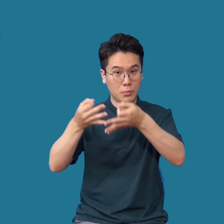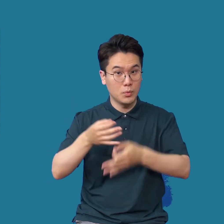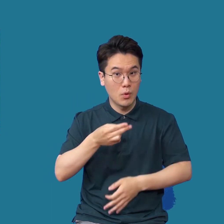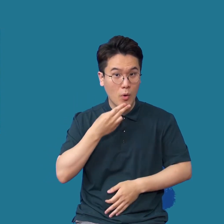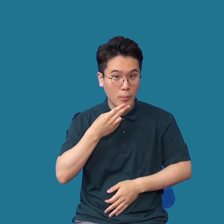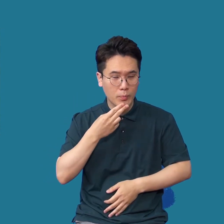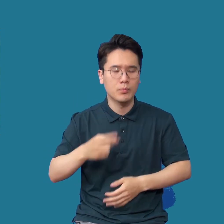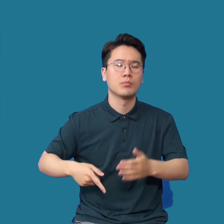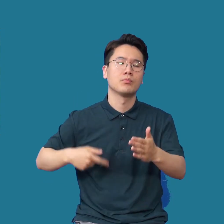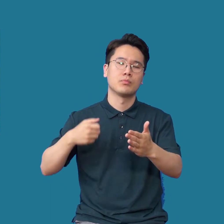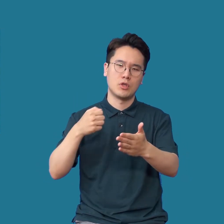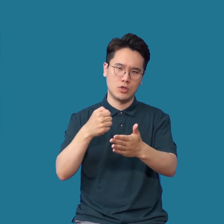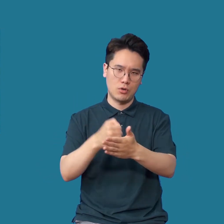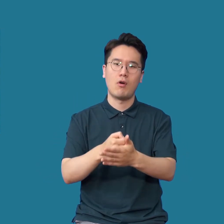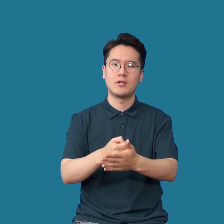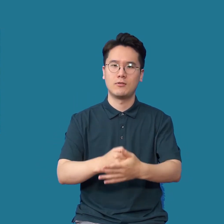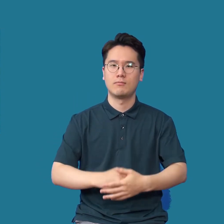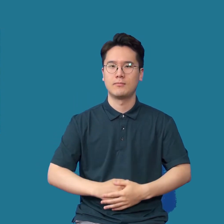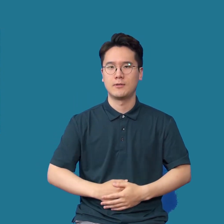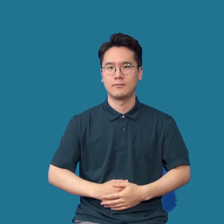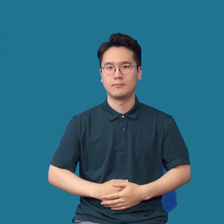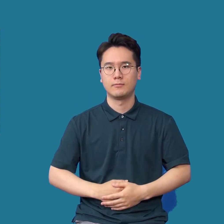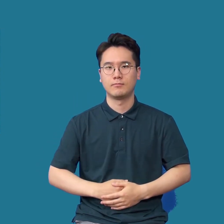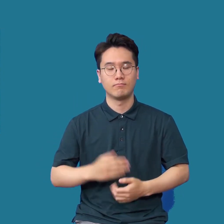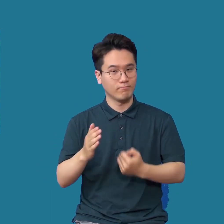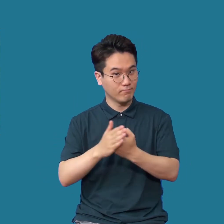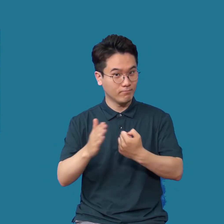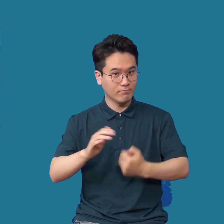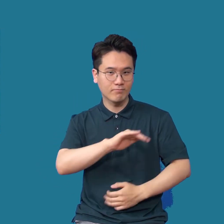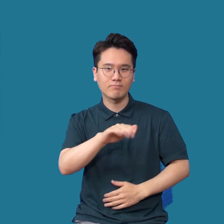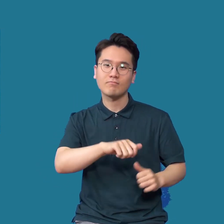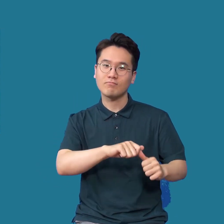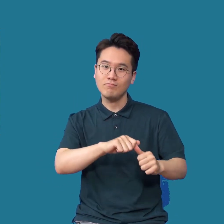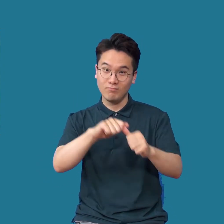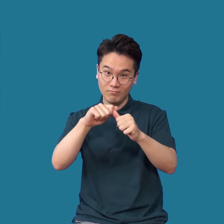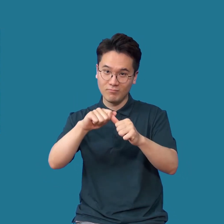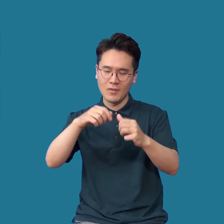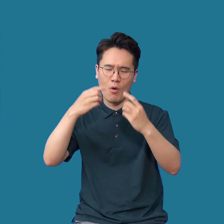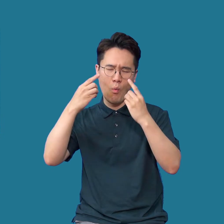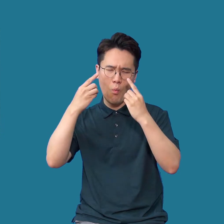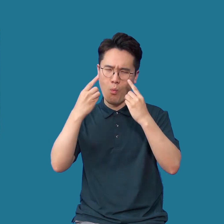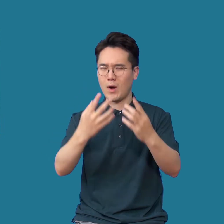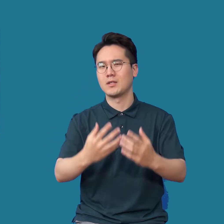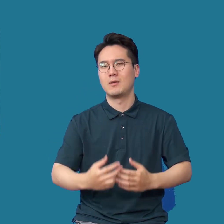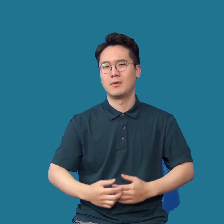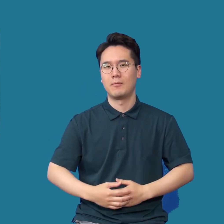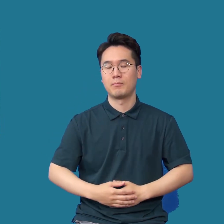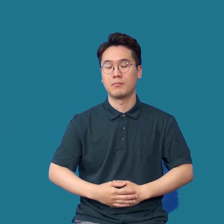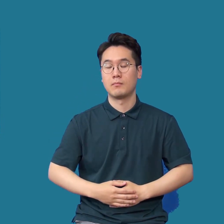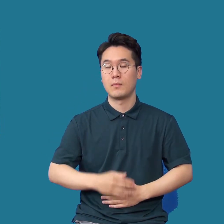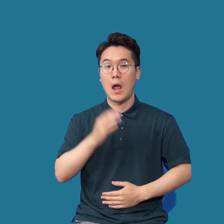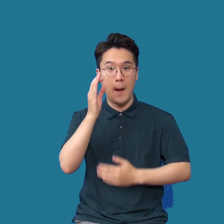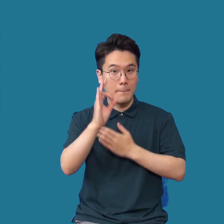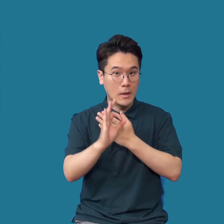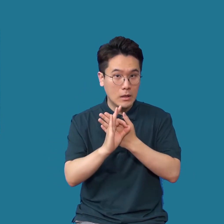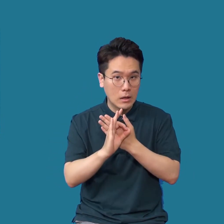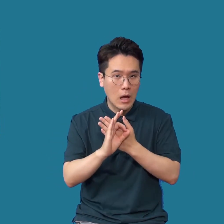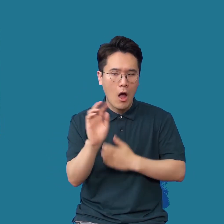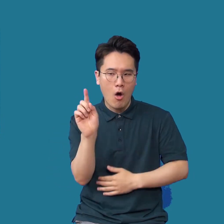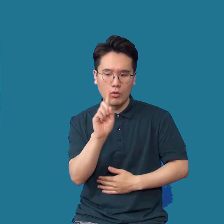예정하신 것입니다. 그래서 우리의 구원은 확실합니다. 만약에 어떤 조건을